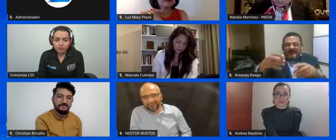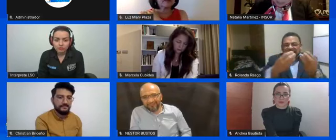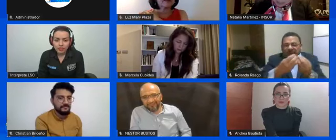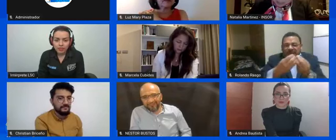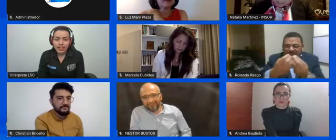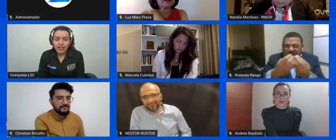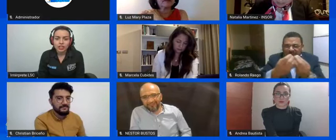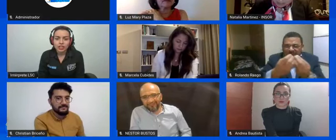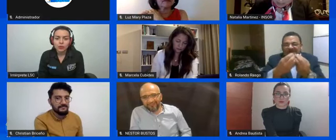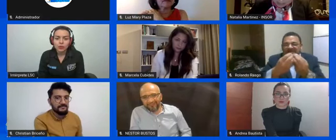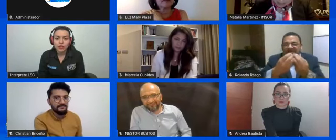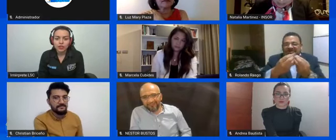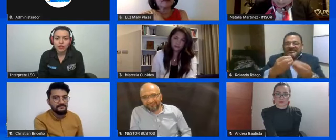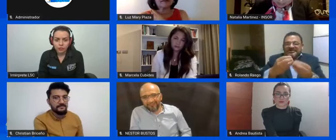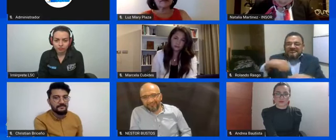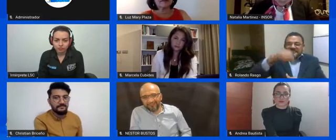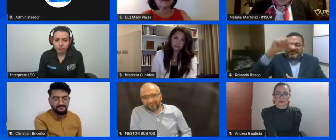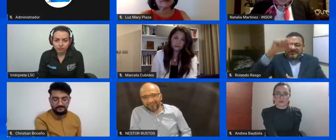yo recuerdo